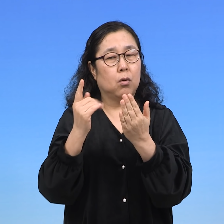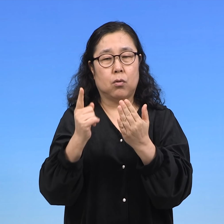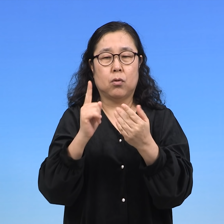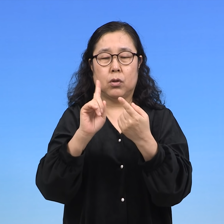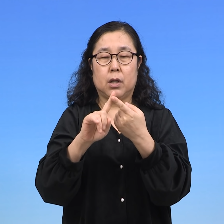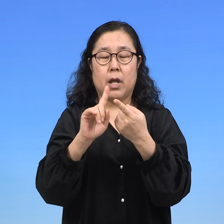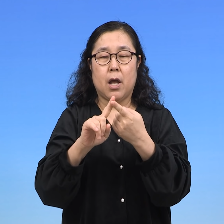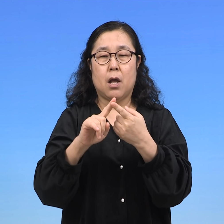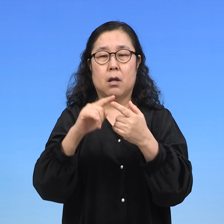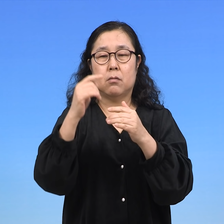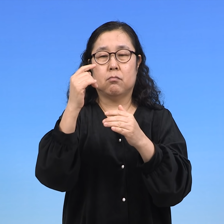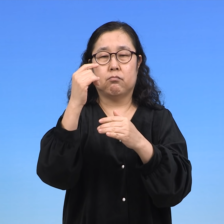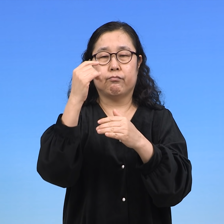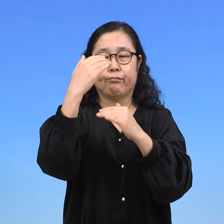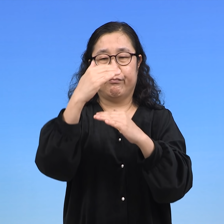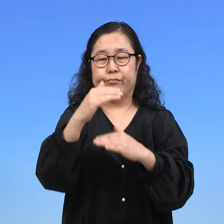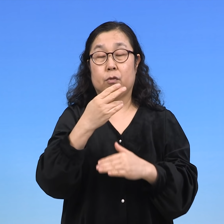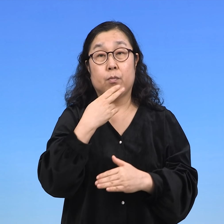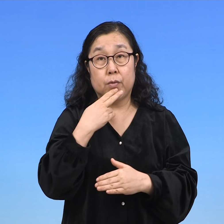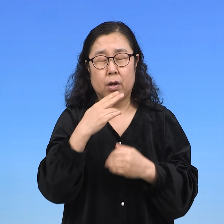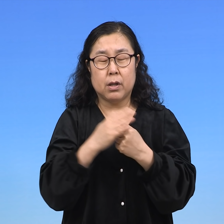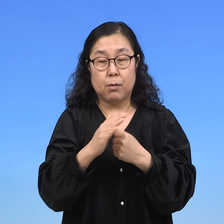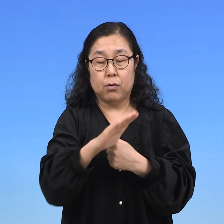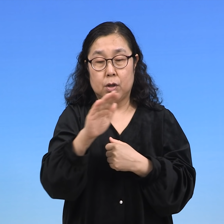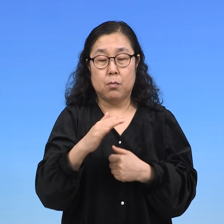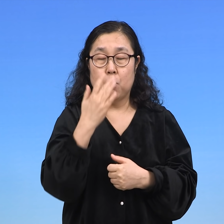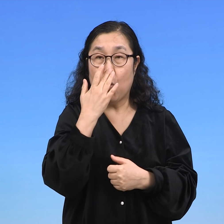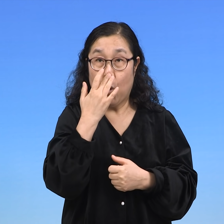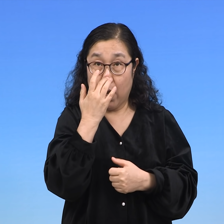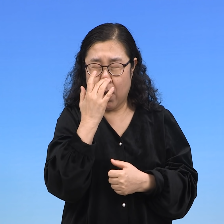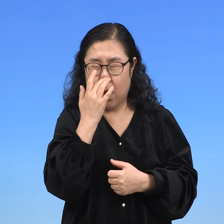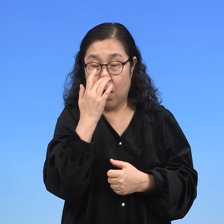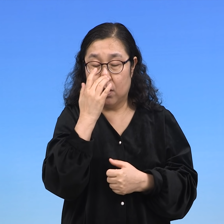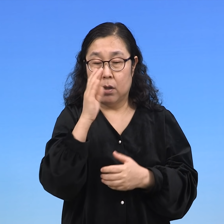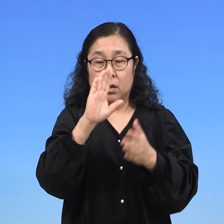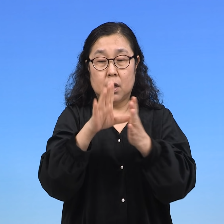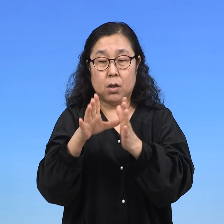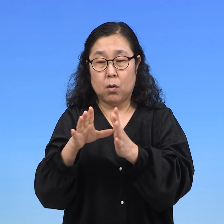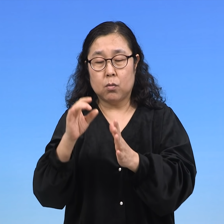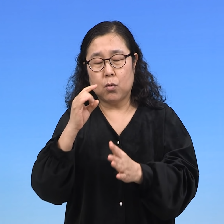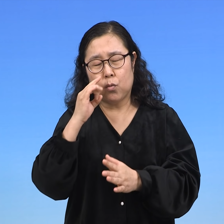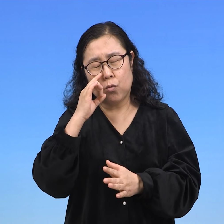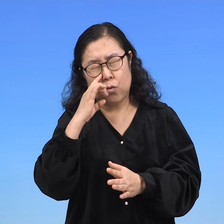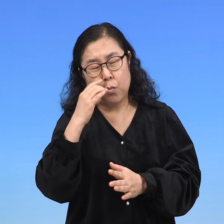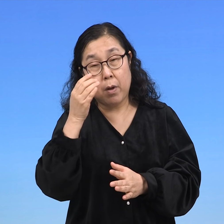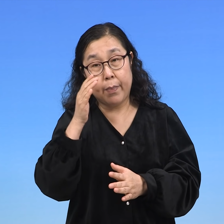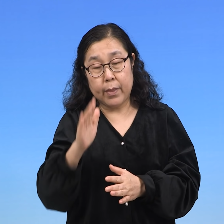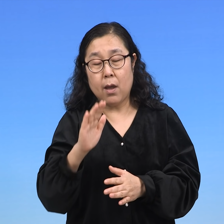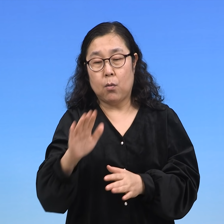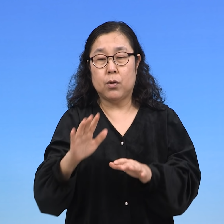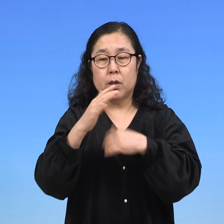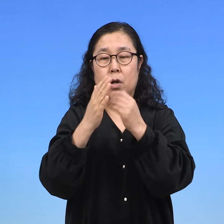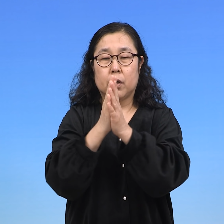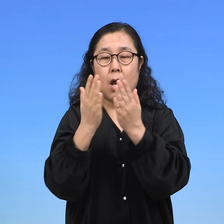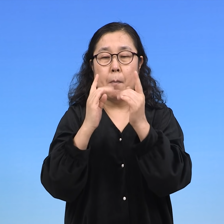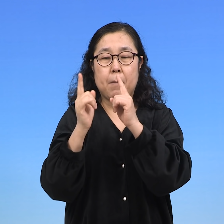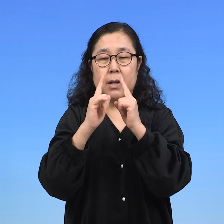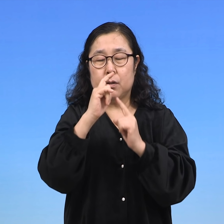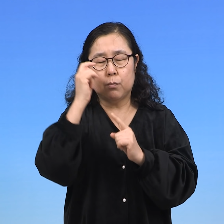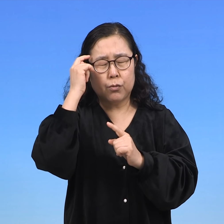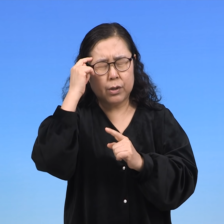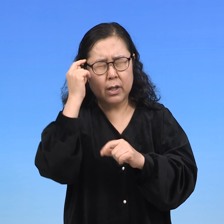설명이 없기 때문에 우리는 알 수 없습니다. 때로는 그게 궁금해지기도 하는데요. 그런데 저는 오늘 본문